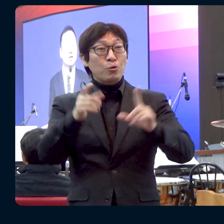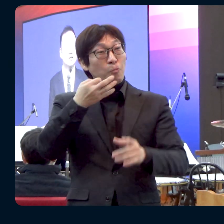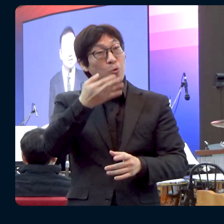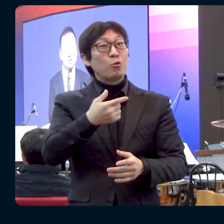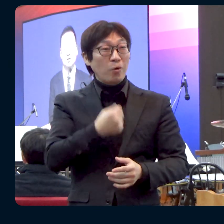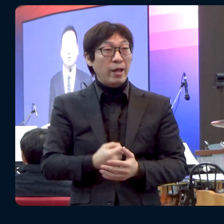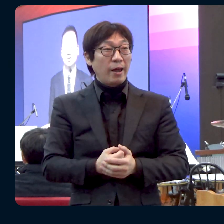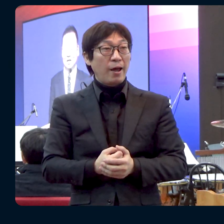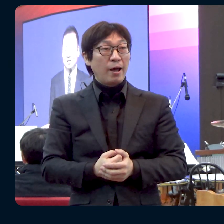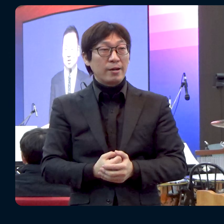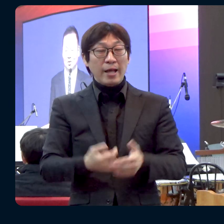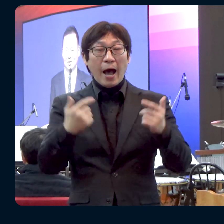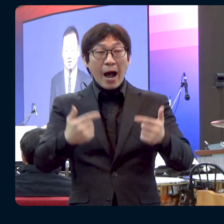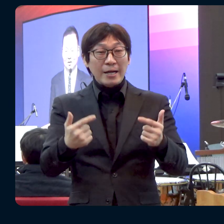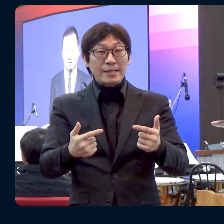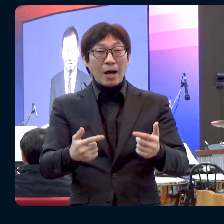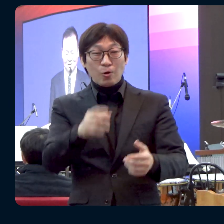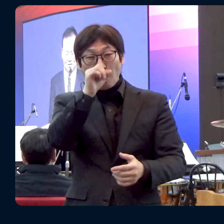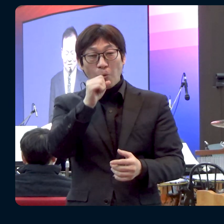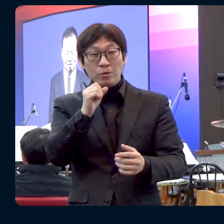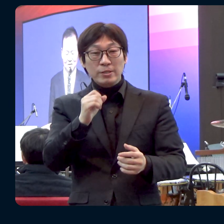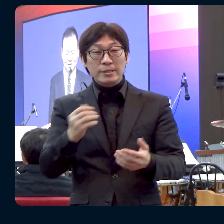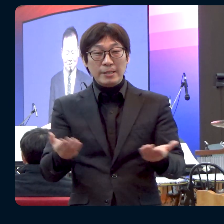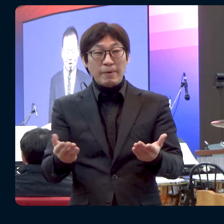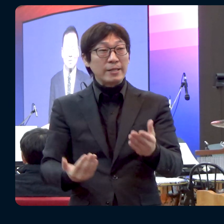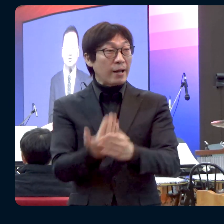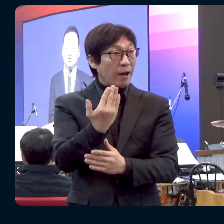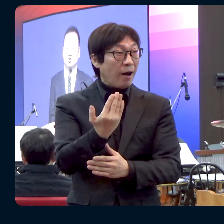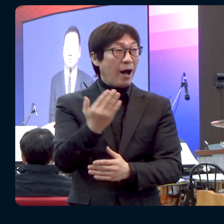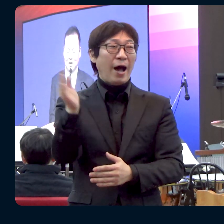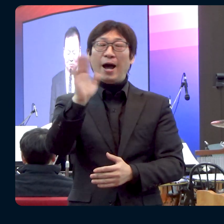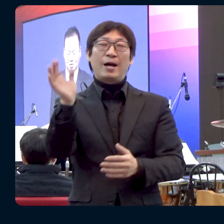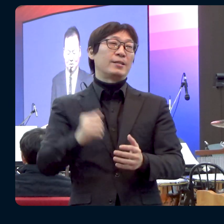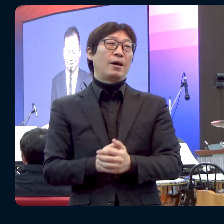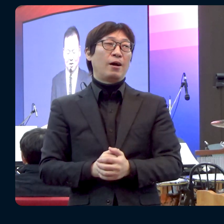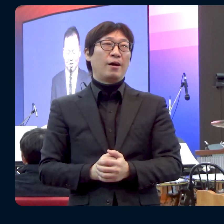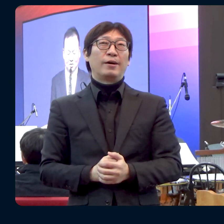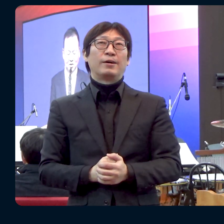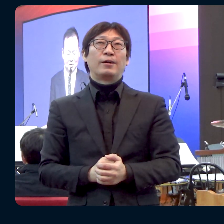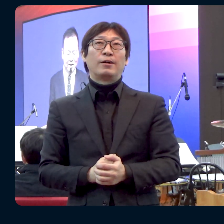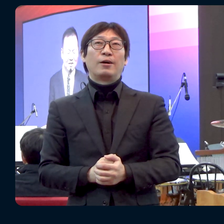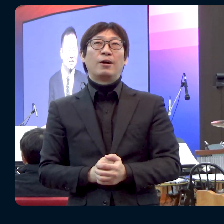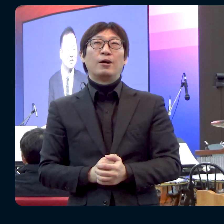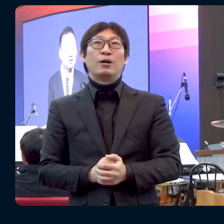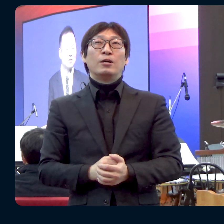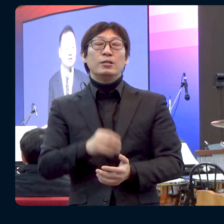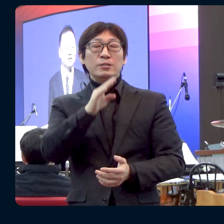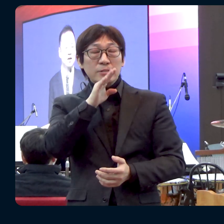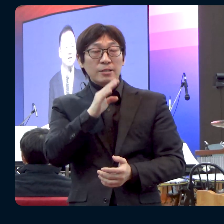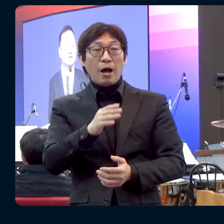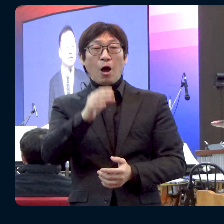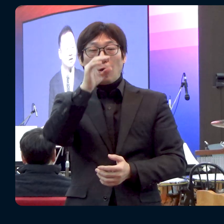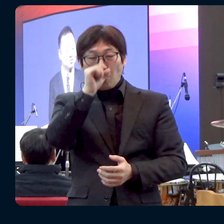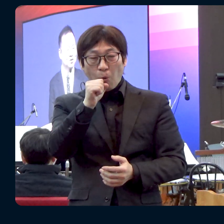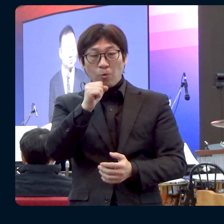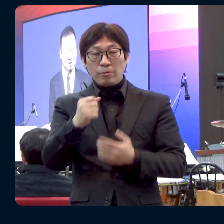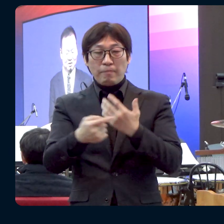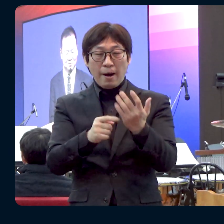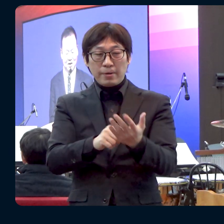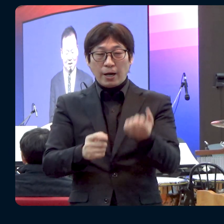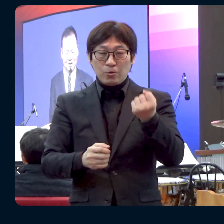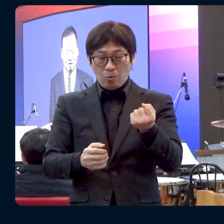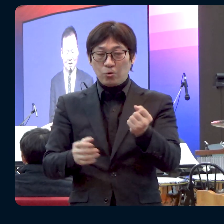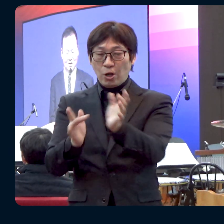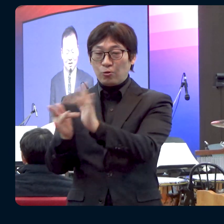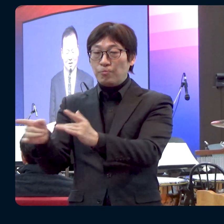합니다. 그런데 늘 그런 것은 아니죠. 정말 순수한 마음으로 정성을 다해 신앙생활을 하는데 일이 잘